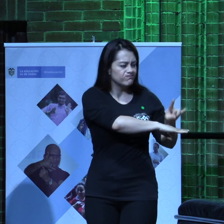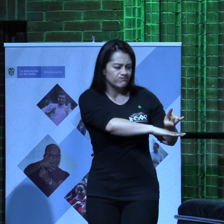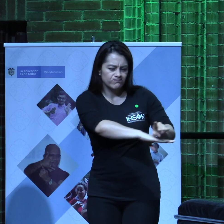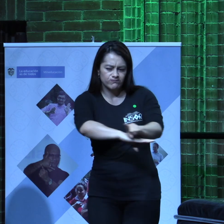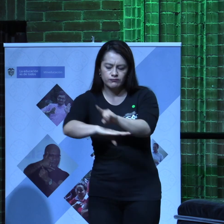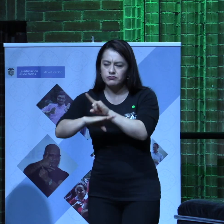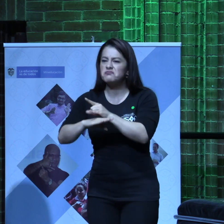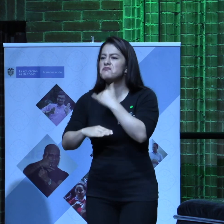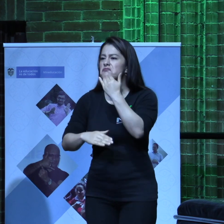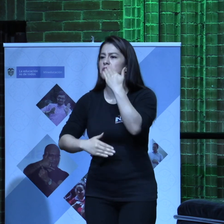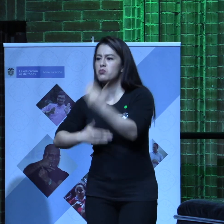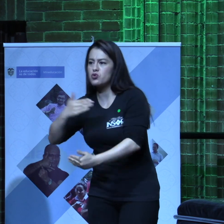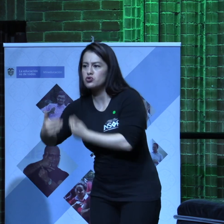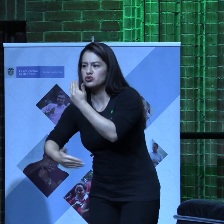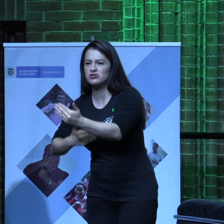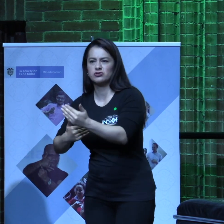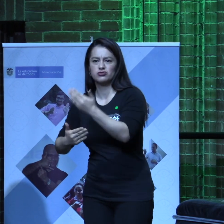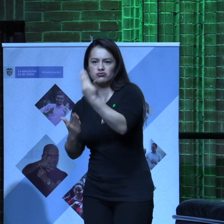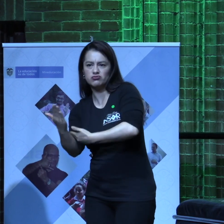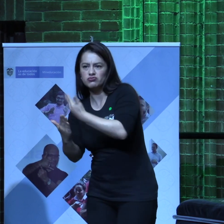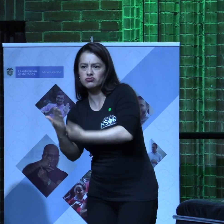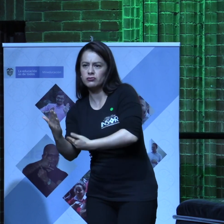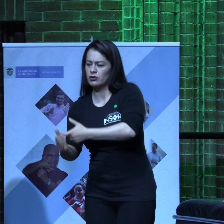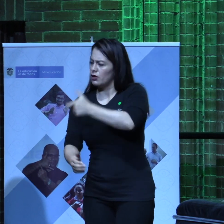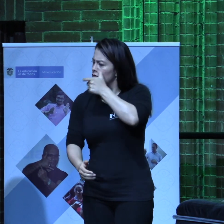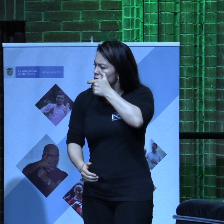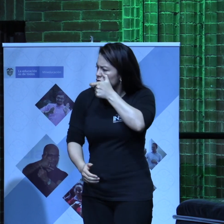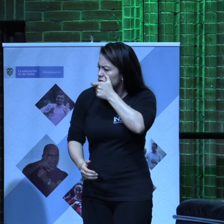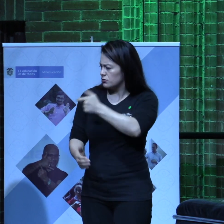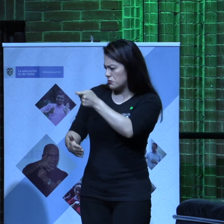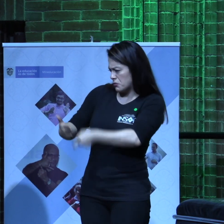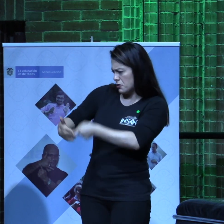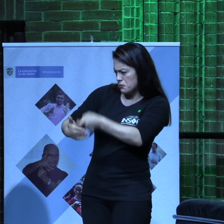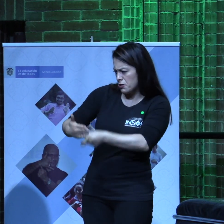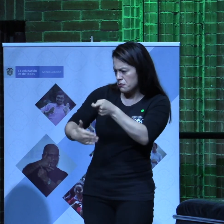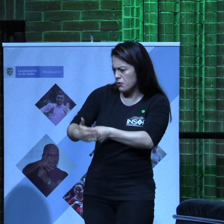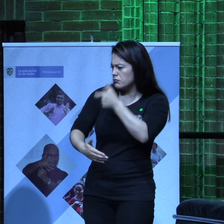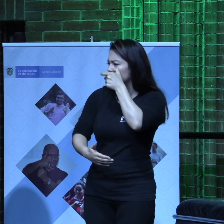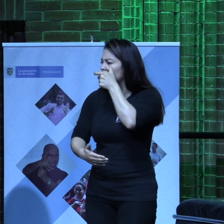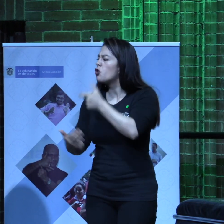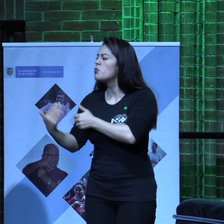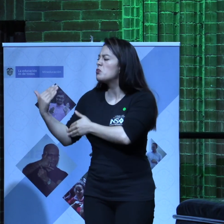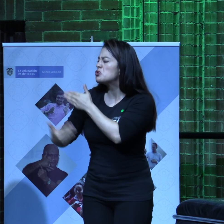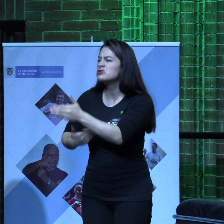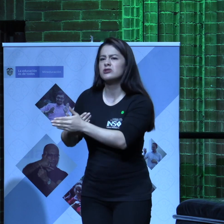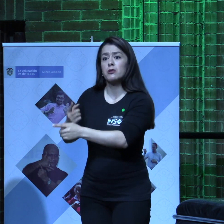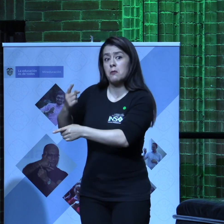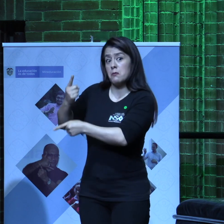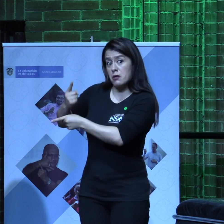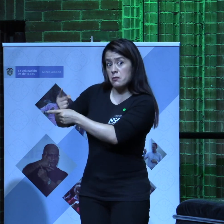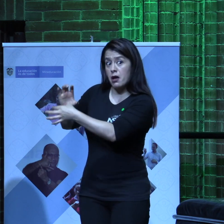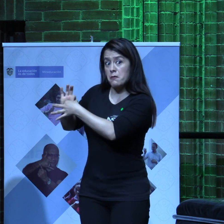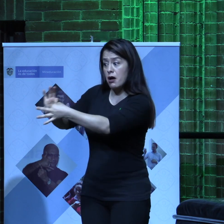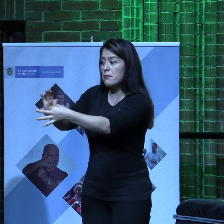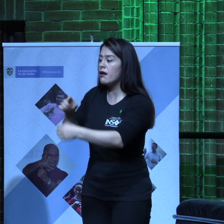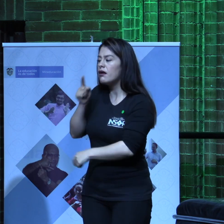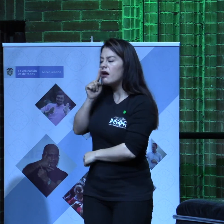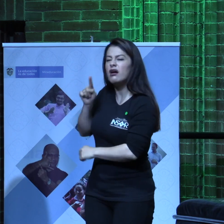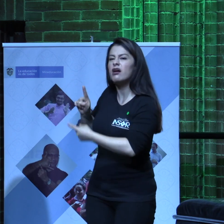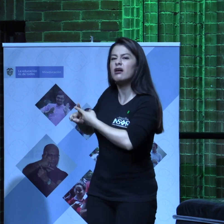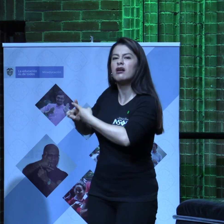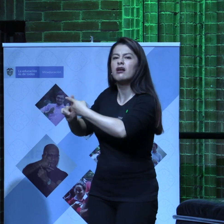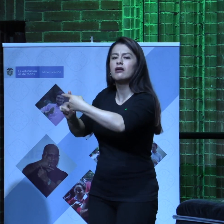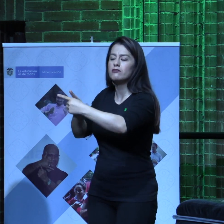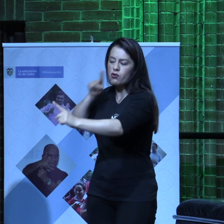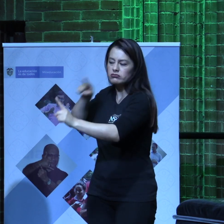de seguimientos, de auditorías, donde se auditan a los procesos y como resultado